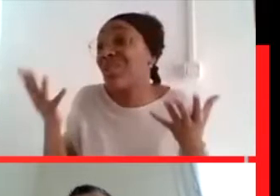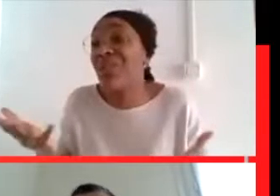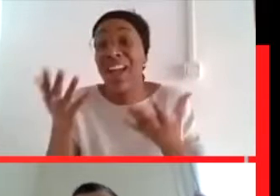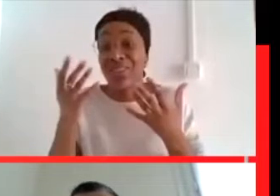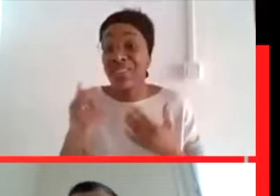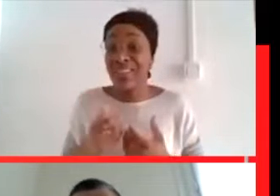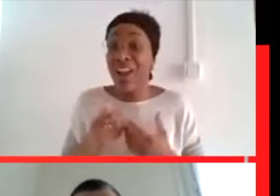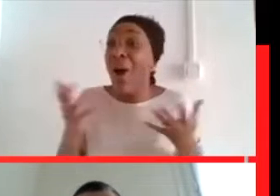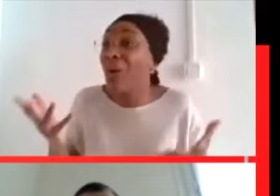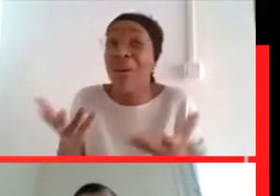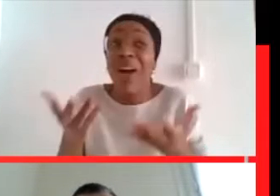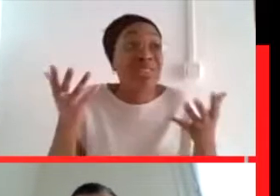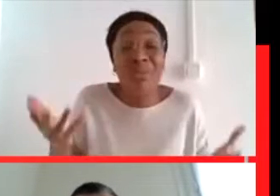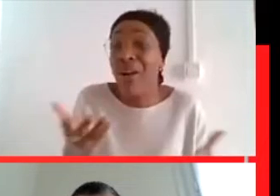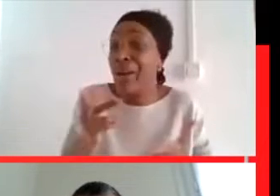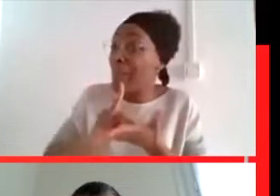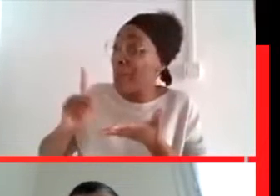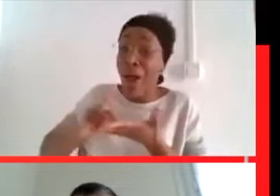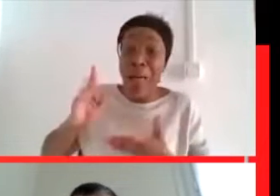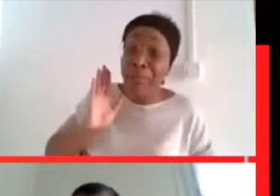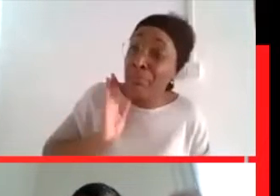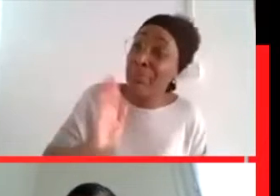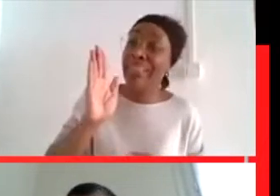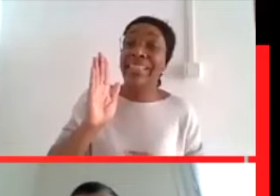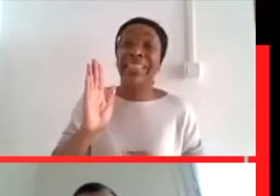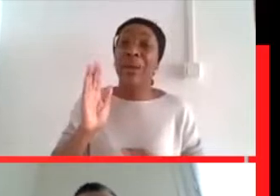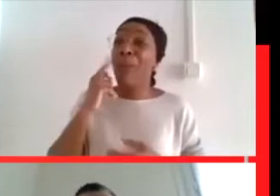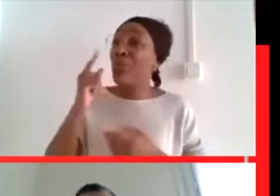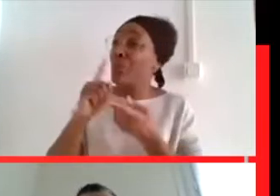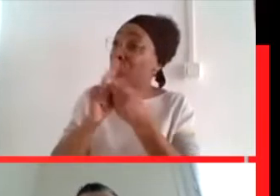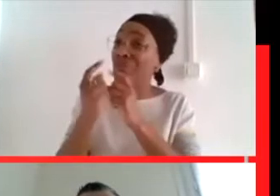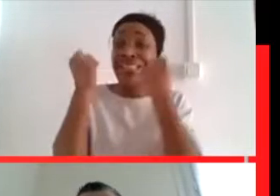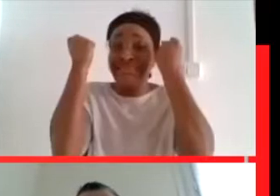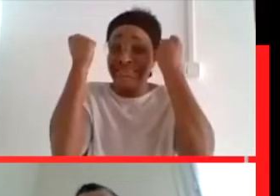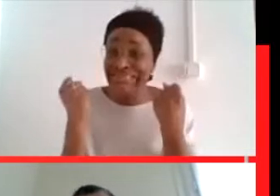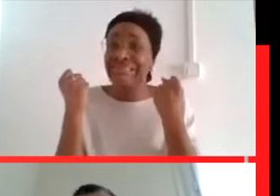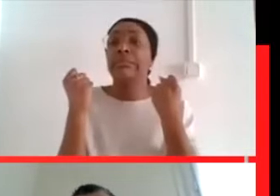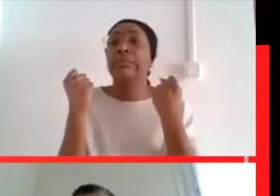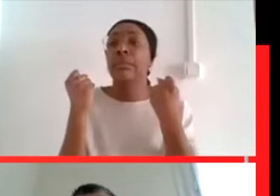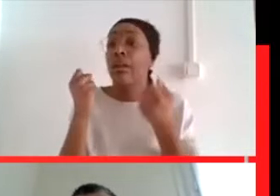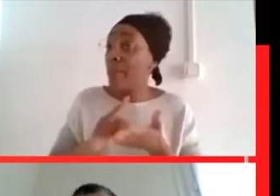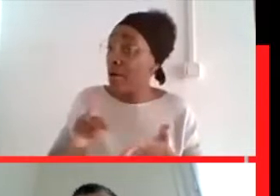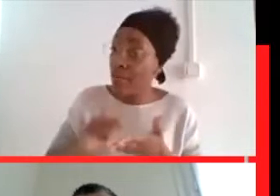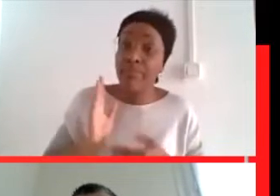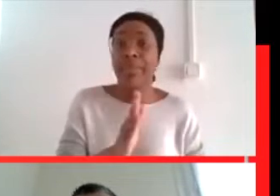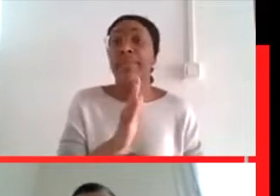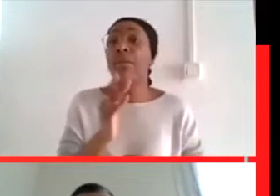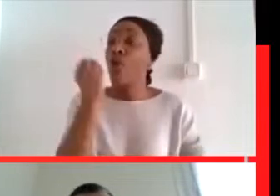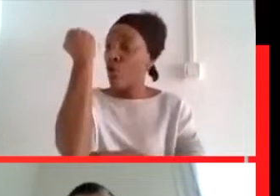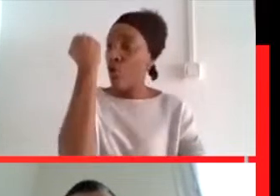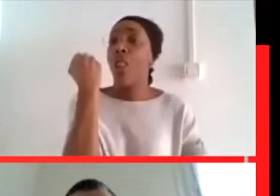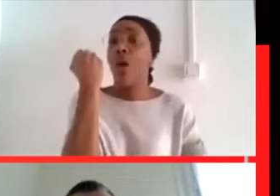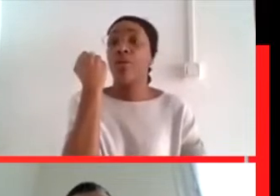disciples, des enfants de Dieu, afin qu'ils tiennent ferme, qu'ils deviennent inébranlables devant toutes les épreuves qui sont là. Et